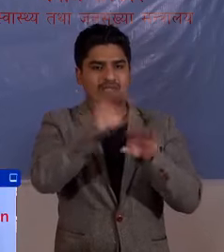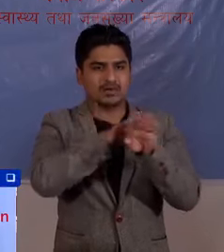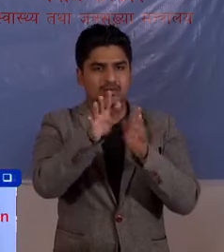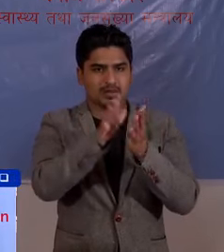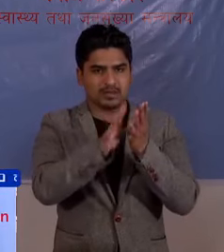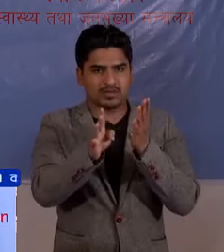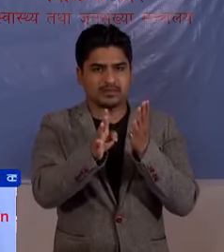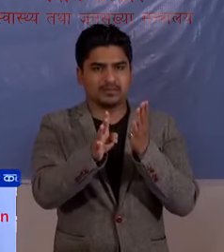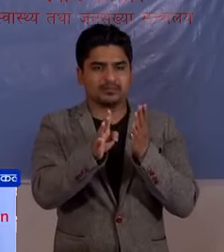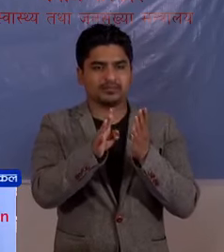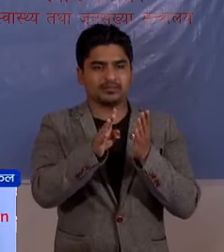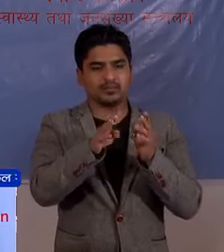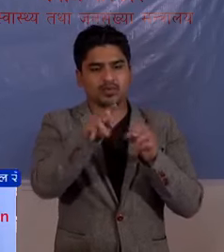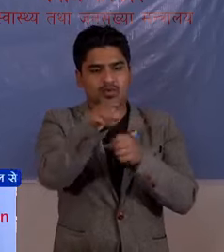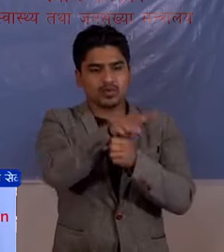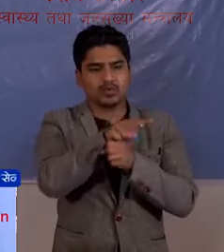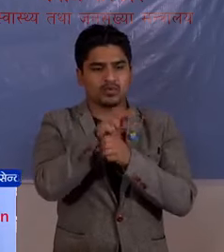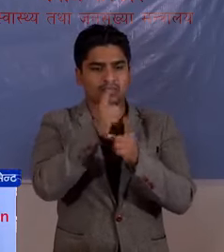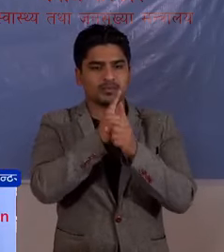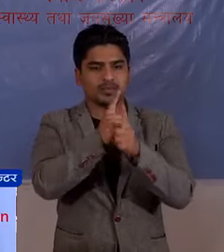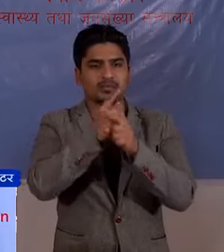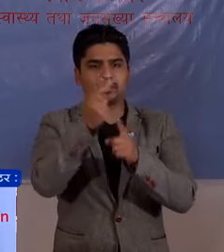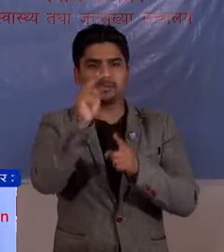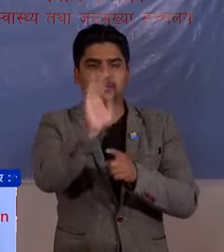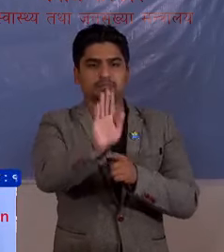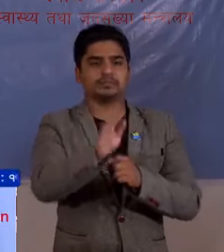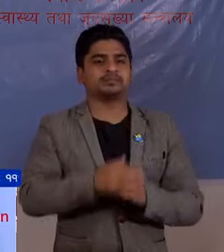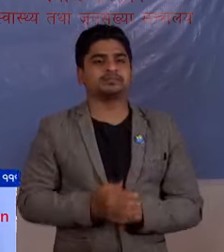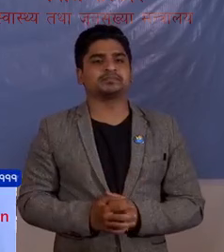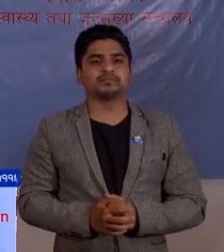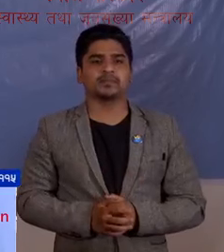निकायहरूबाट अनुगमन फलोअप भइरहेको छ।